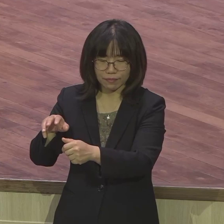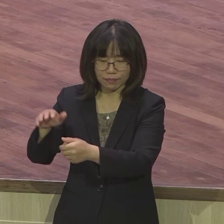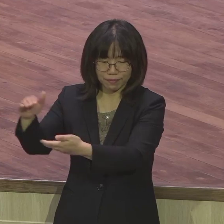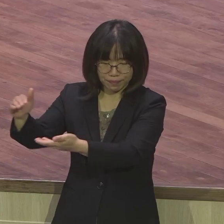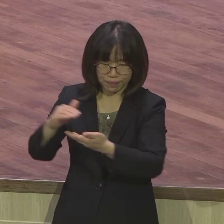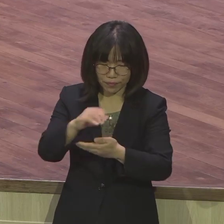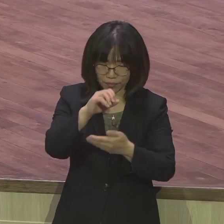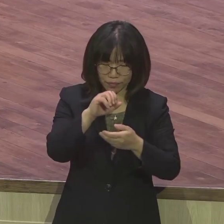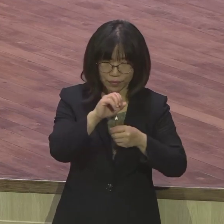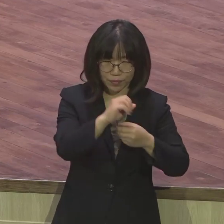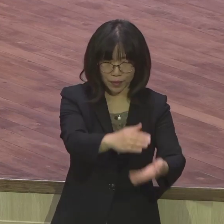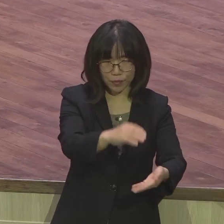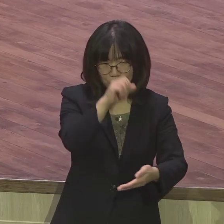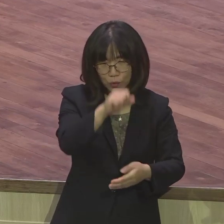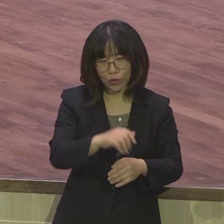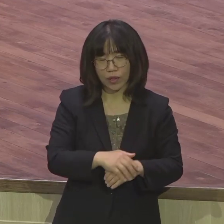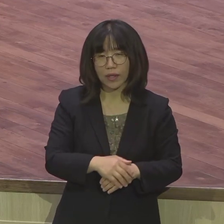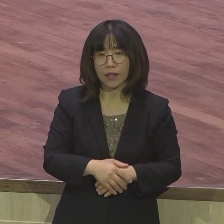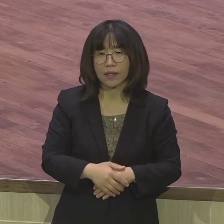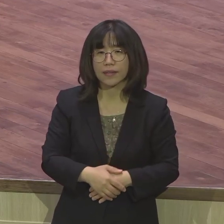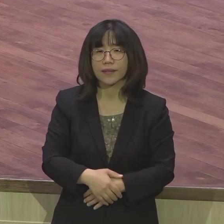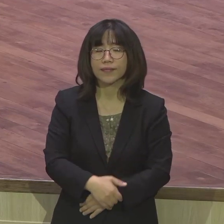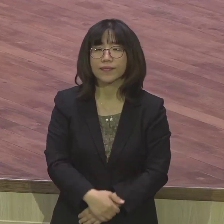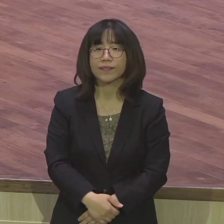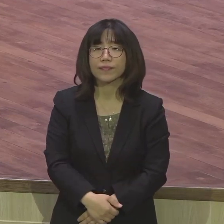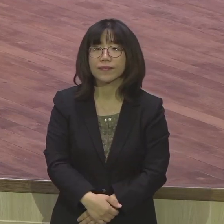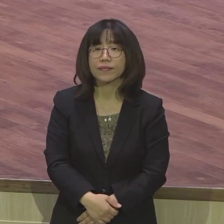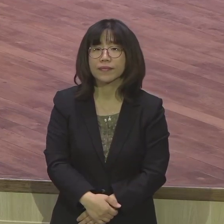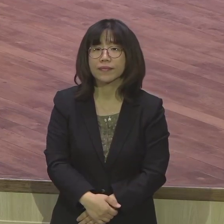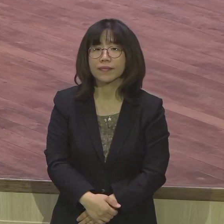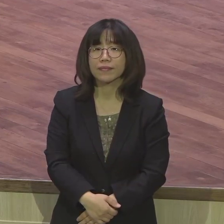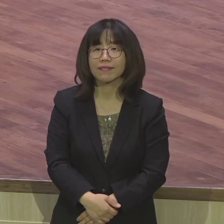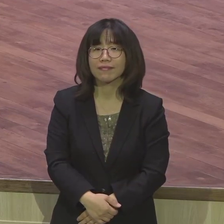감사합니다. 오늘 예배 드리게 감사합니다. 이러면 강단 말씀 놓친 거지요.